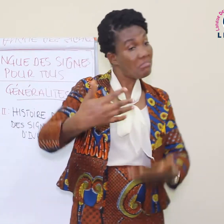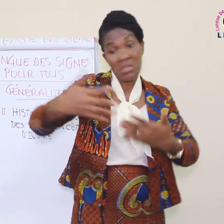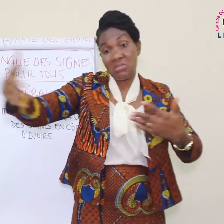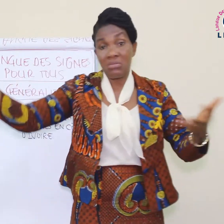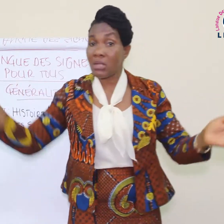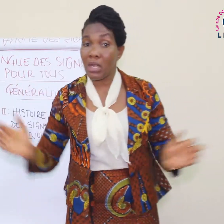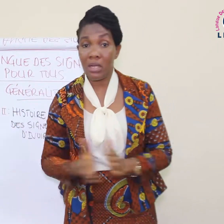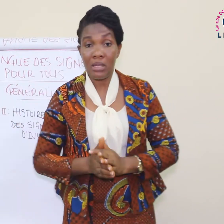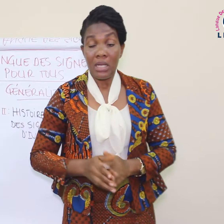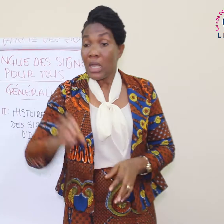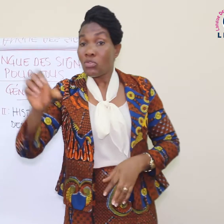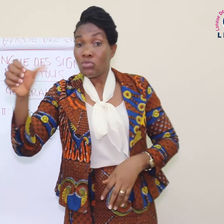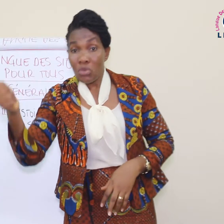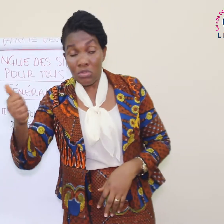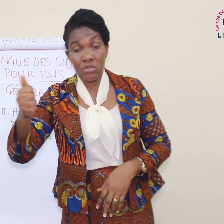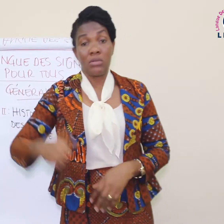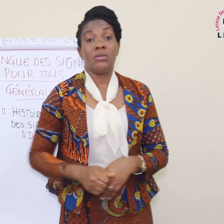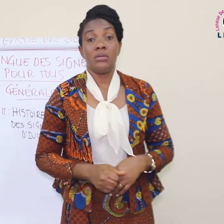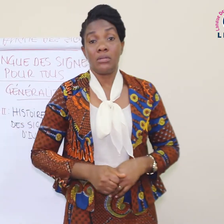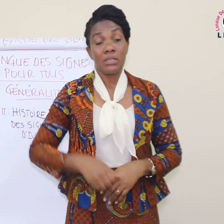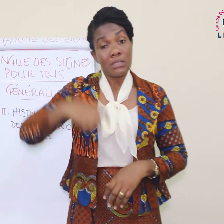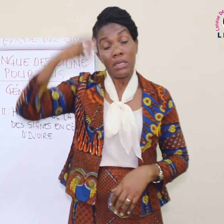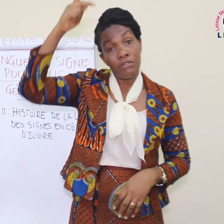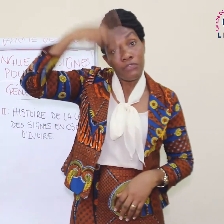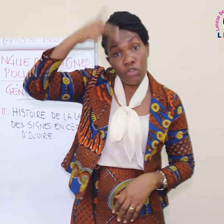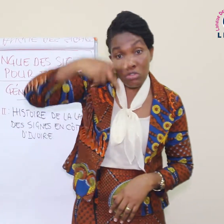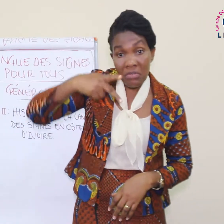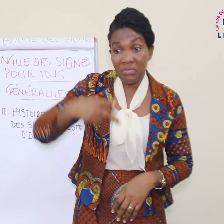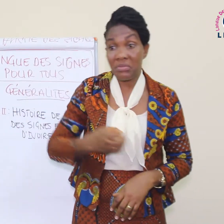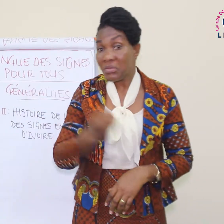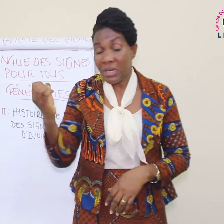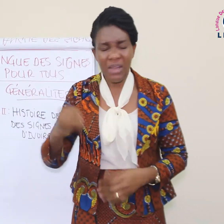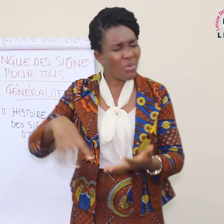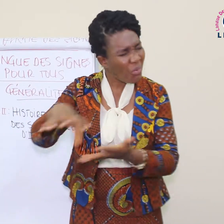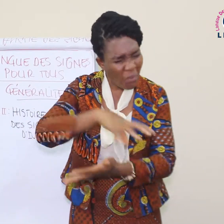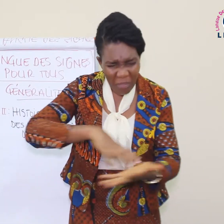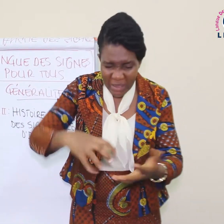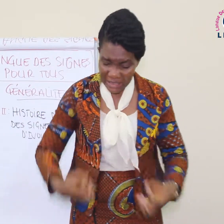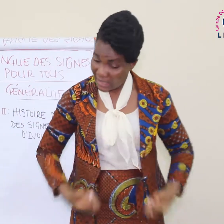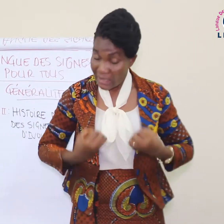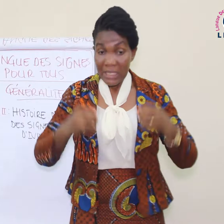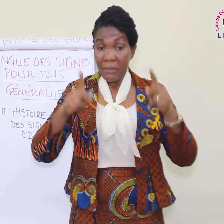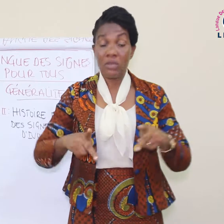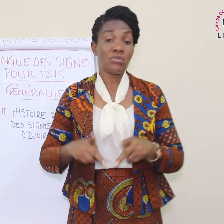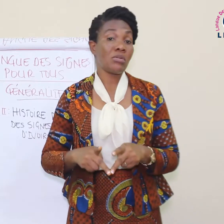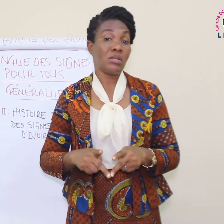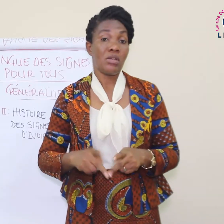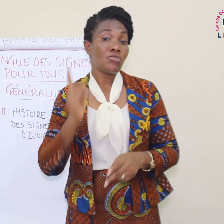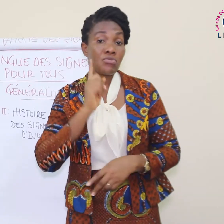Platon et Aristote compliquent davantage l'existence aux sourds. Pour Platon, celui qui ne